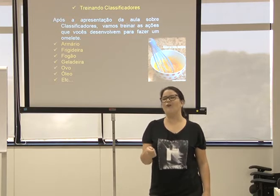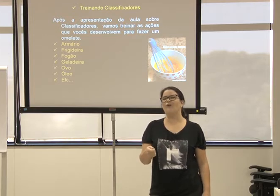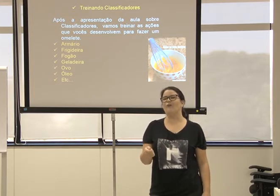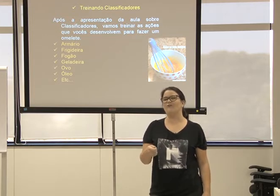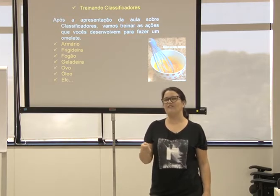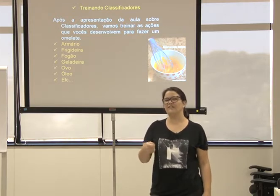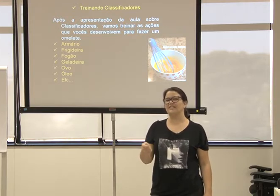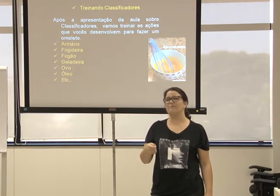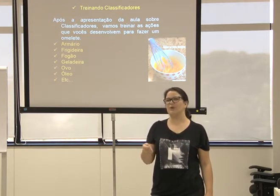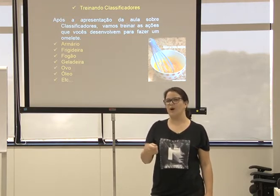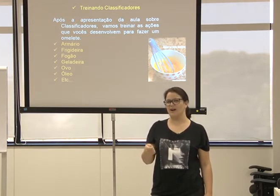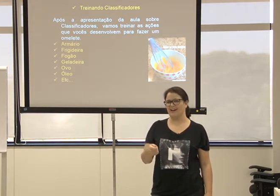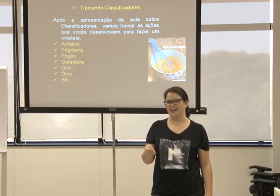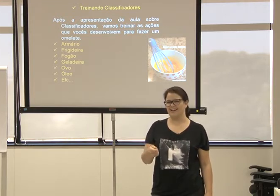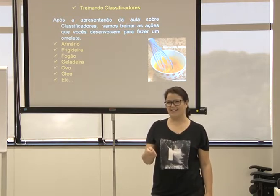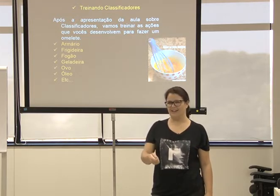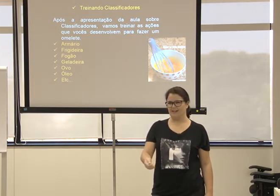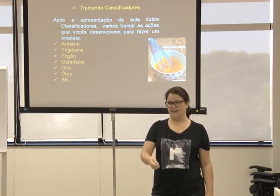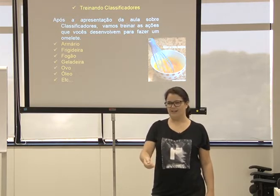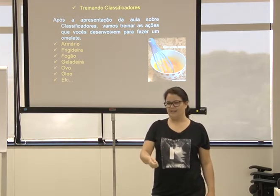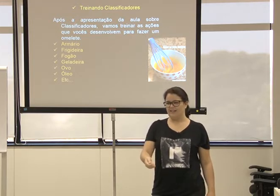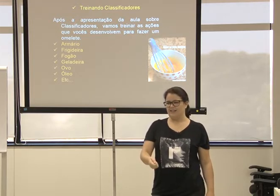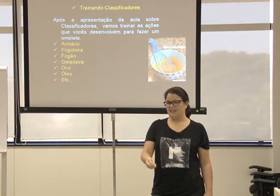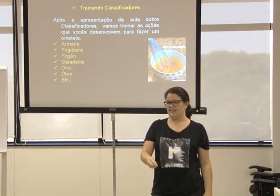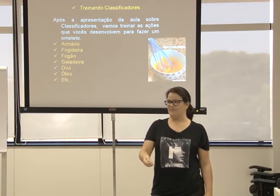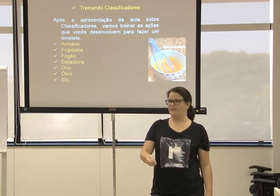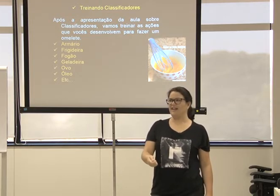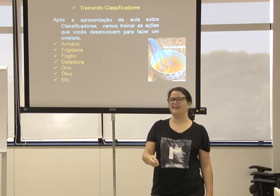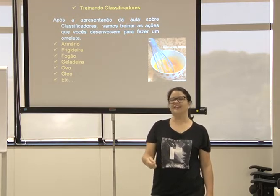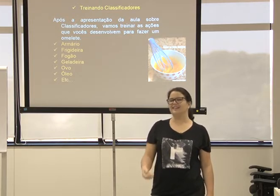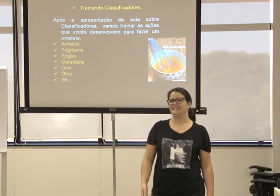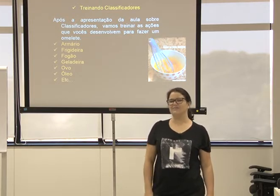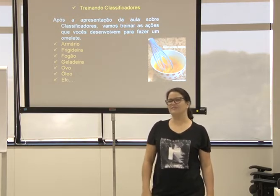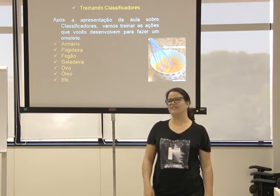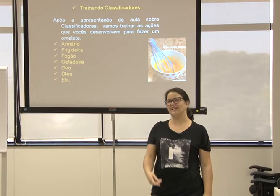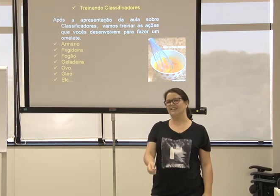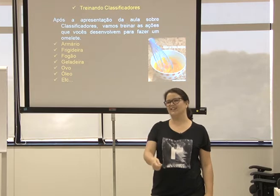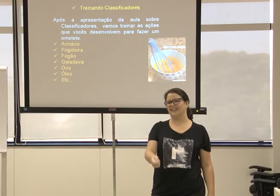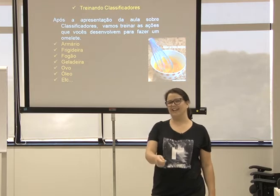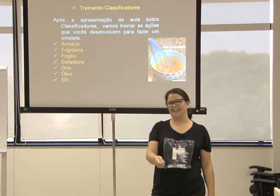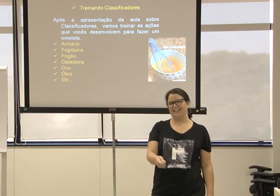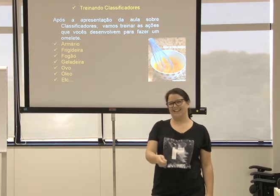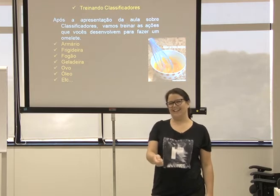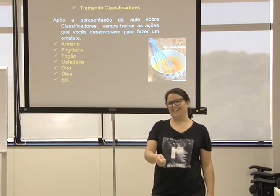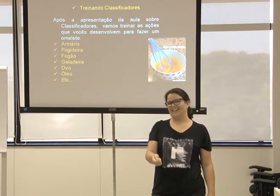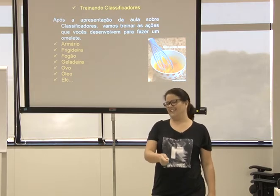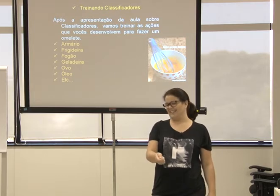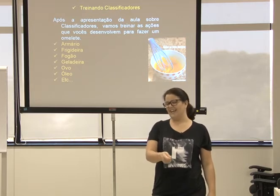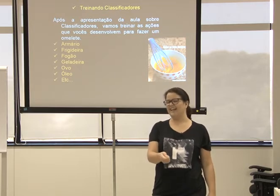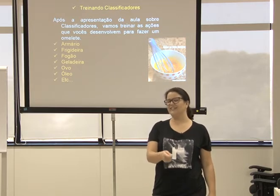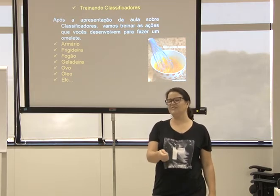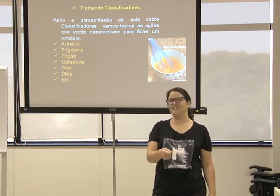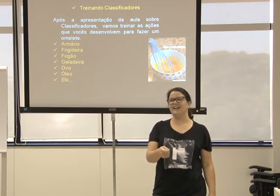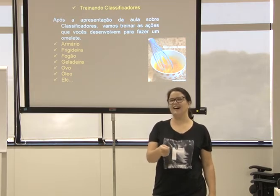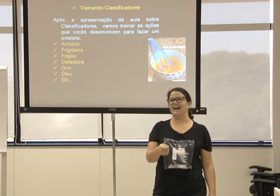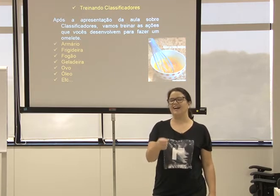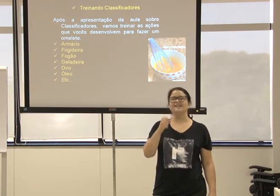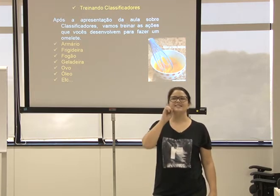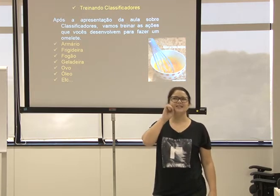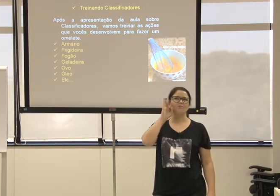Ou vai fazer tapioca. Você fica lá e detalhe, você nem vai fazer aquilo, né? Aí um dia,